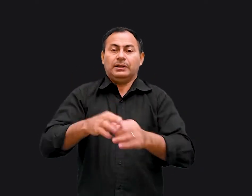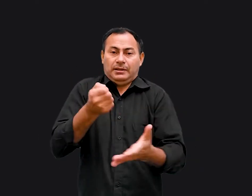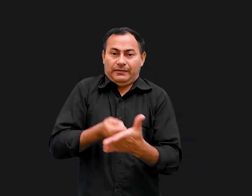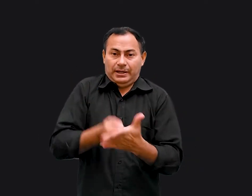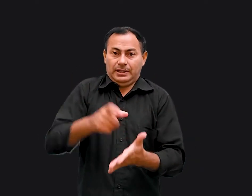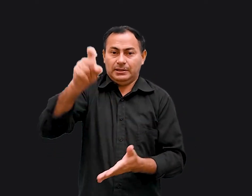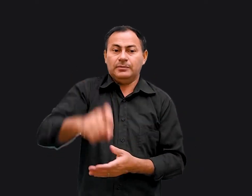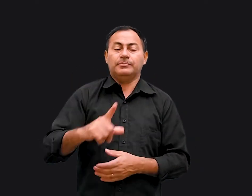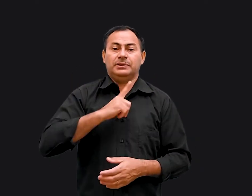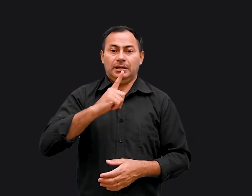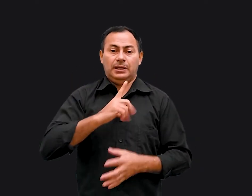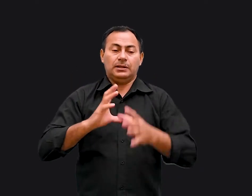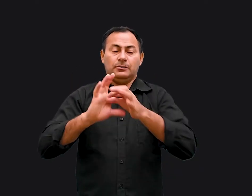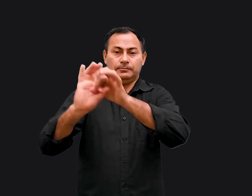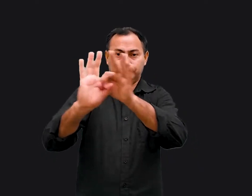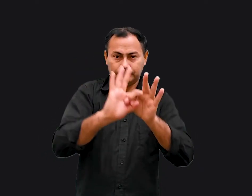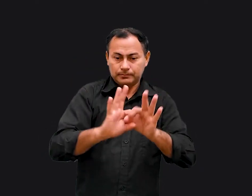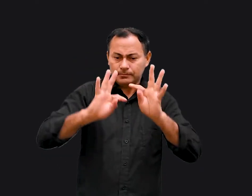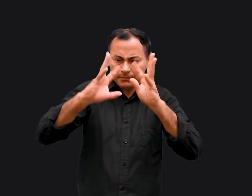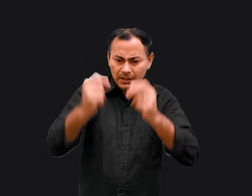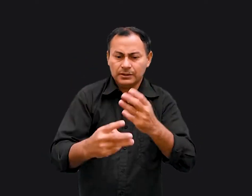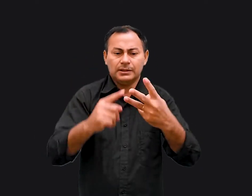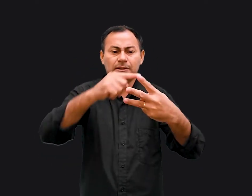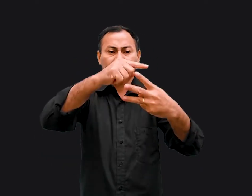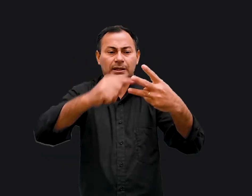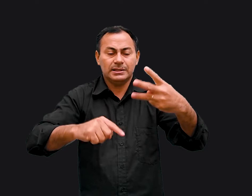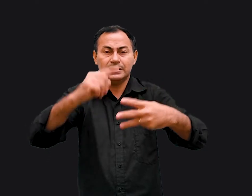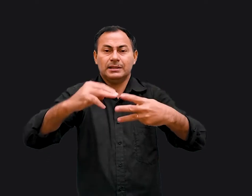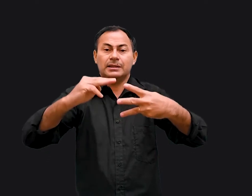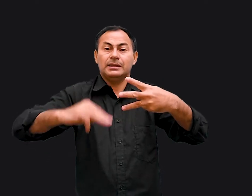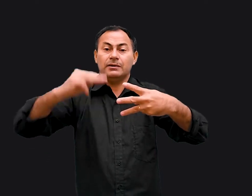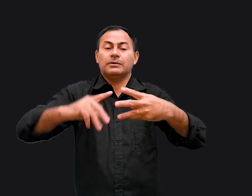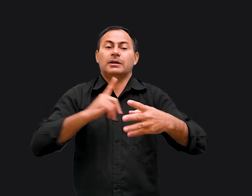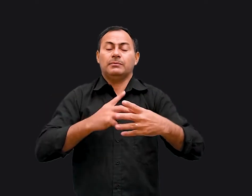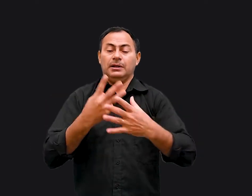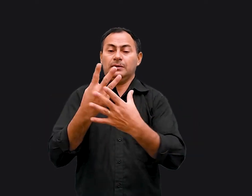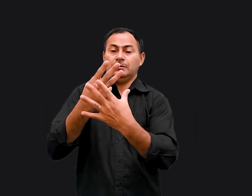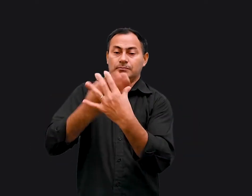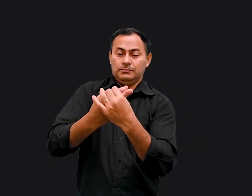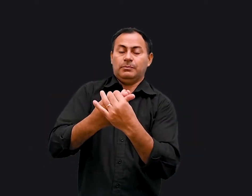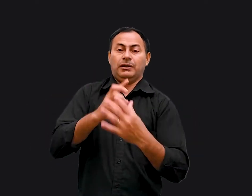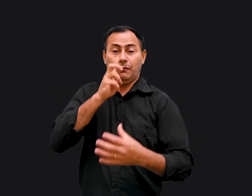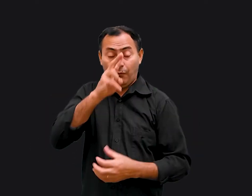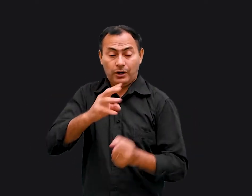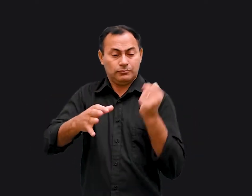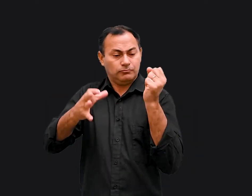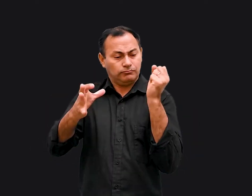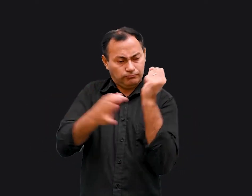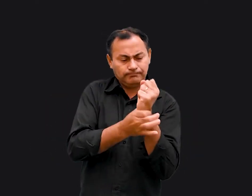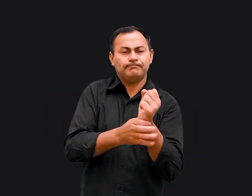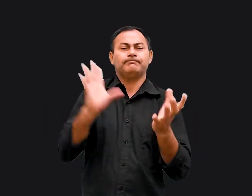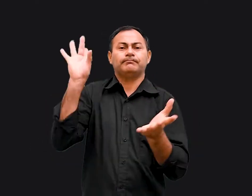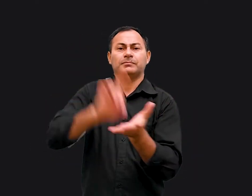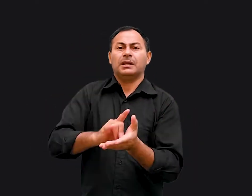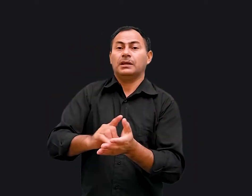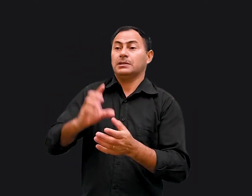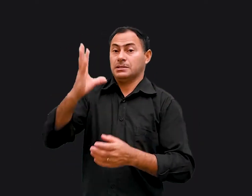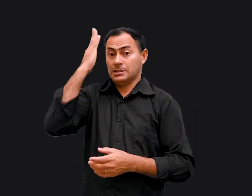Se tivermos essa unidade em todos os 3 níveis, então teremos a corda de 3 pernas, a qual Salomão disse não ser fácil de